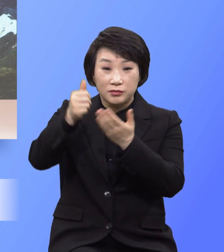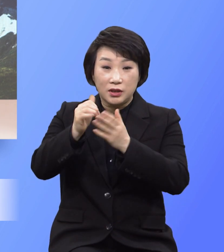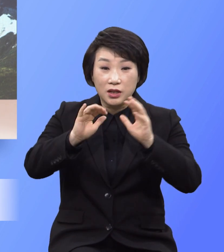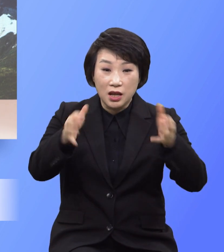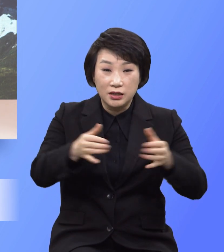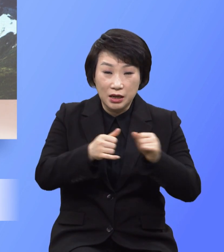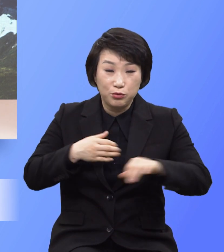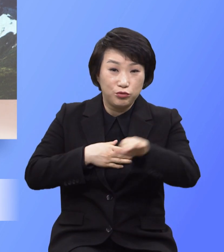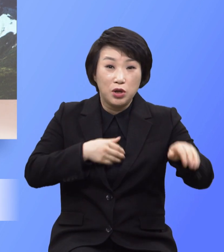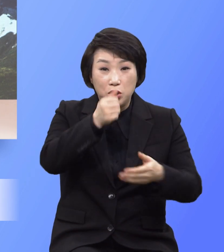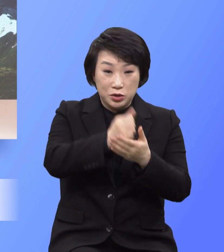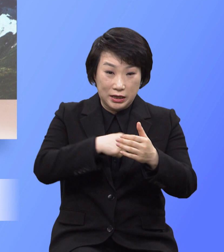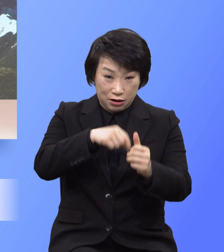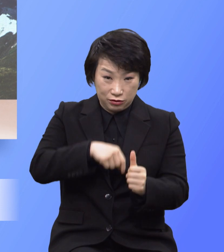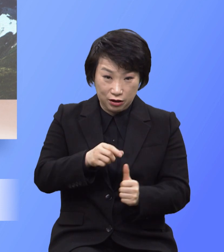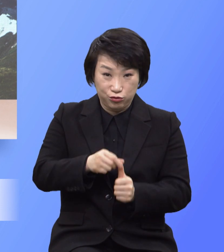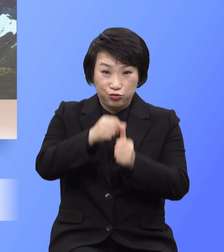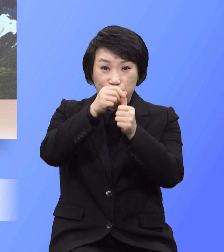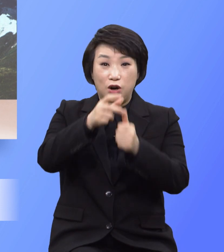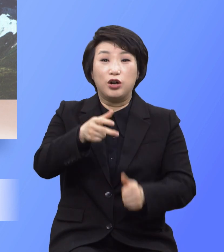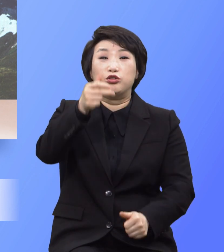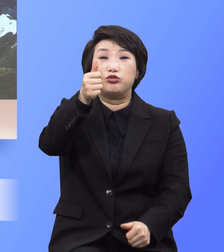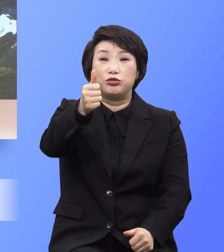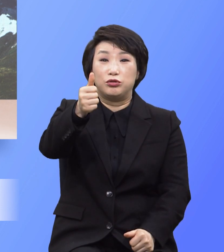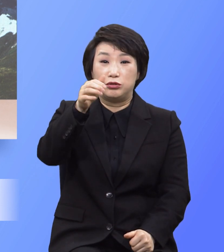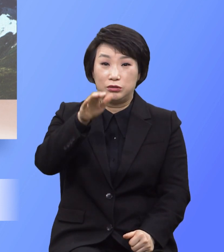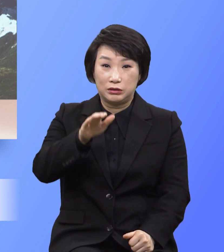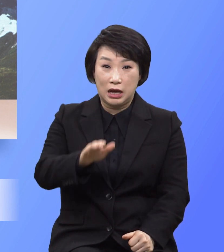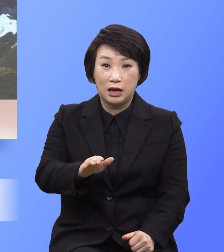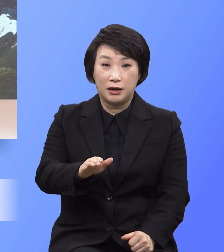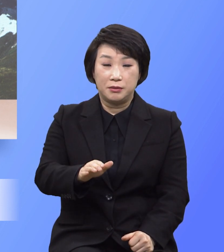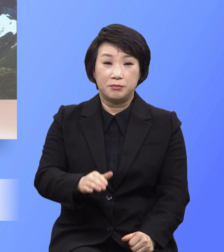백성을 죄에서 구원할 자이심이니라.